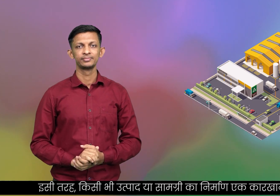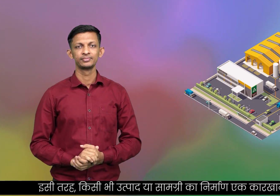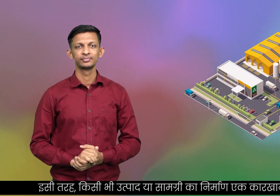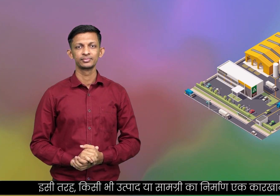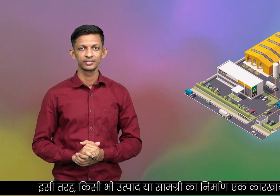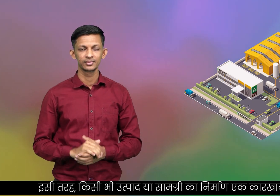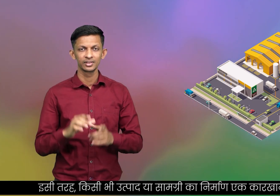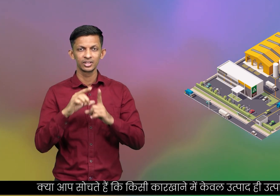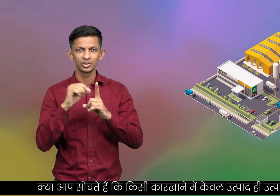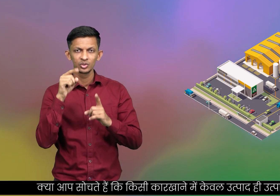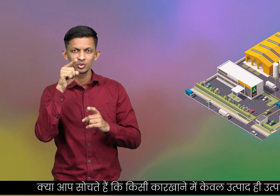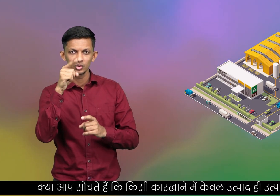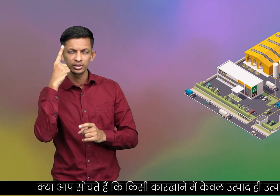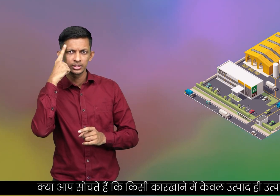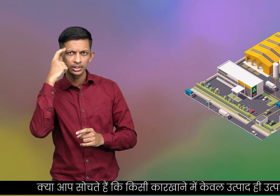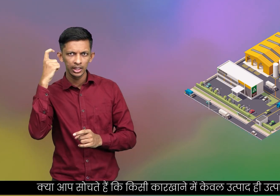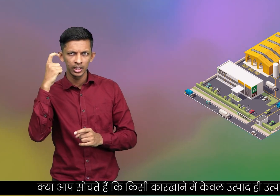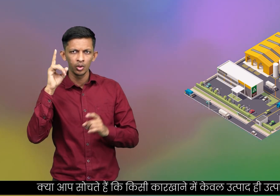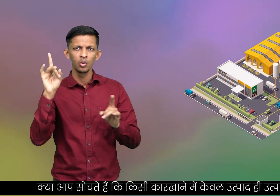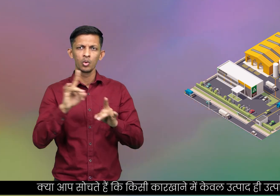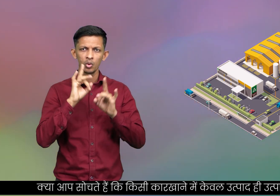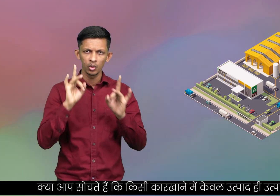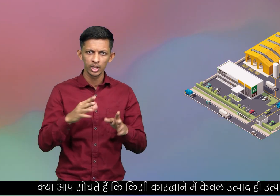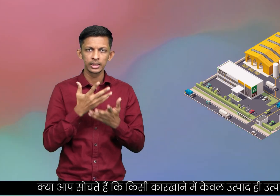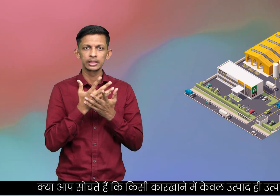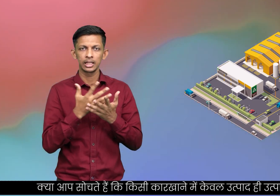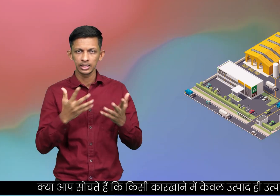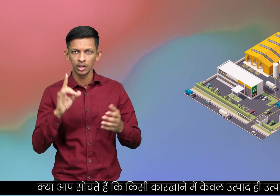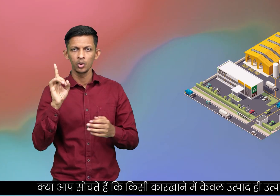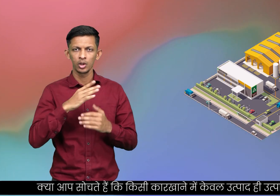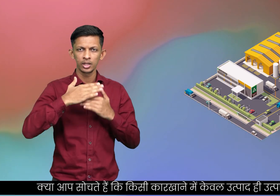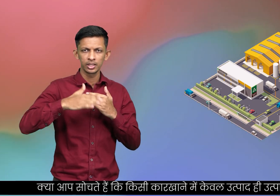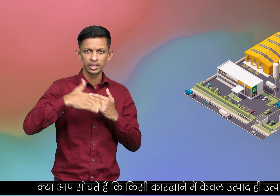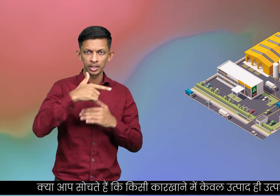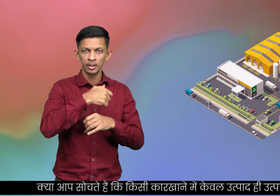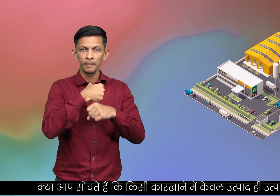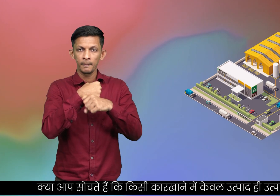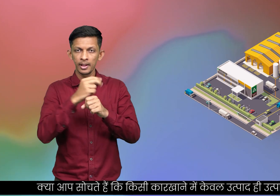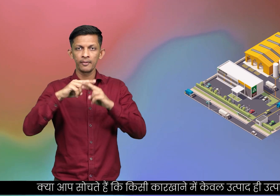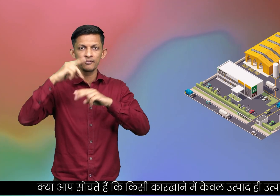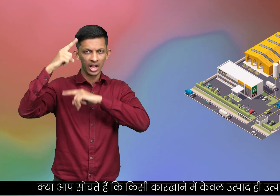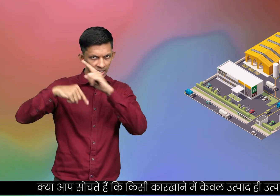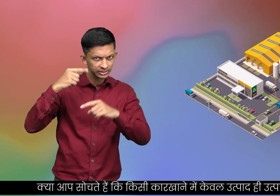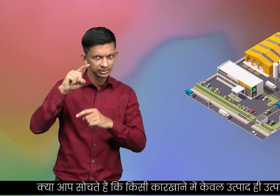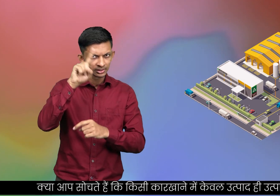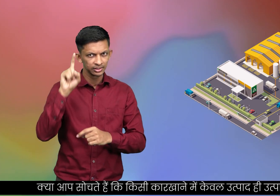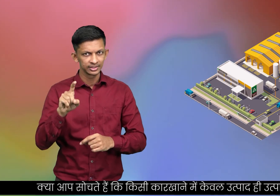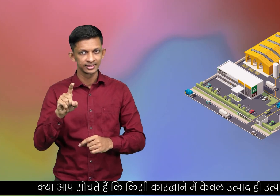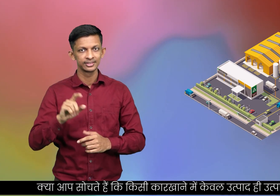किया जाता है। क्या आप सोचते हैं कि किसी कारखाने में केवल उत्पाद ही उत्पादित किया जाता